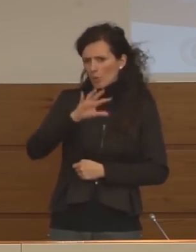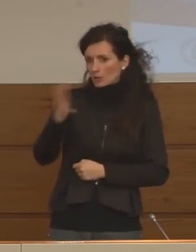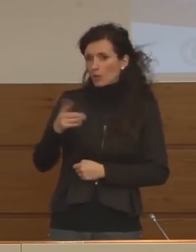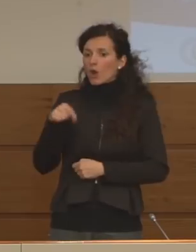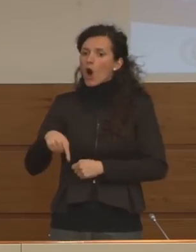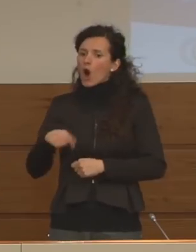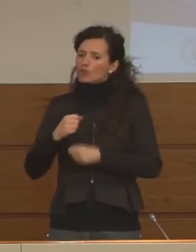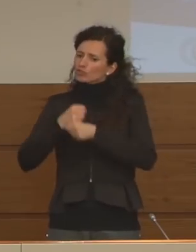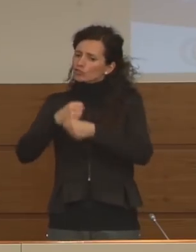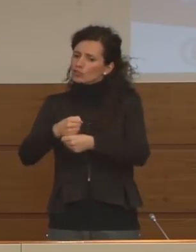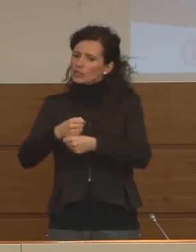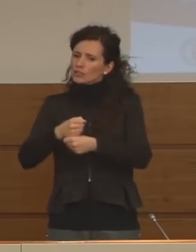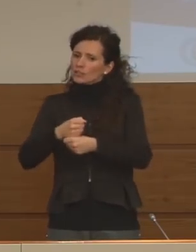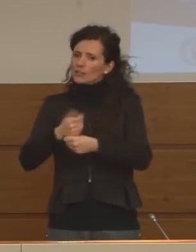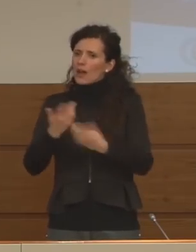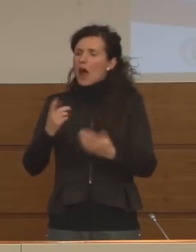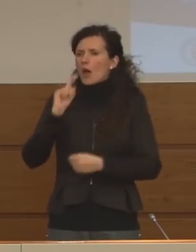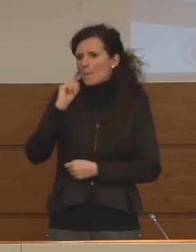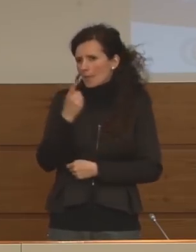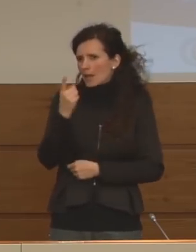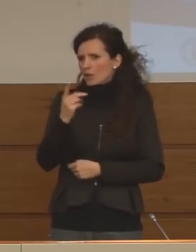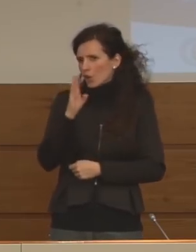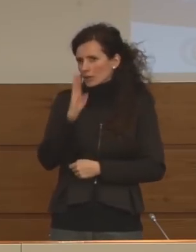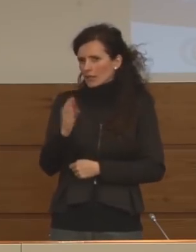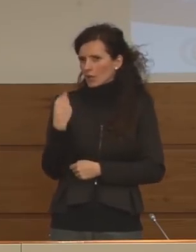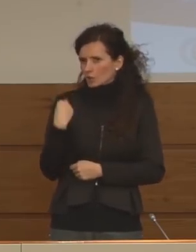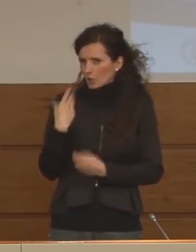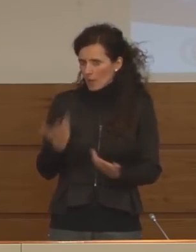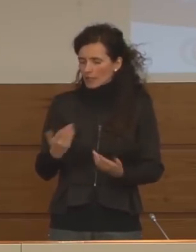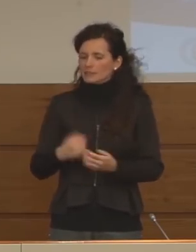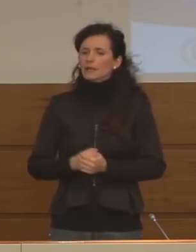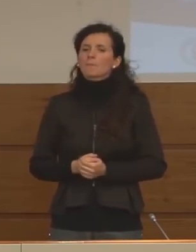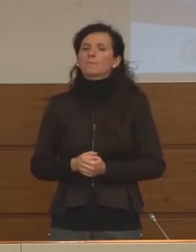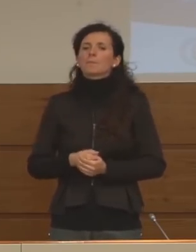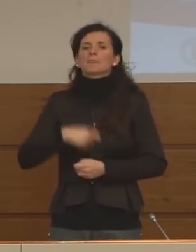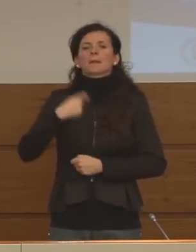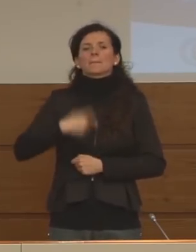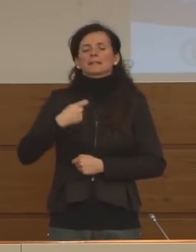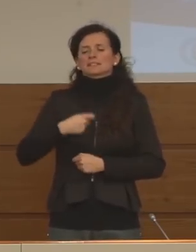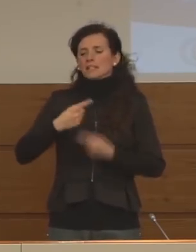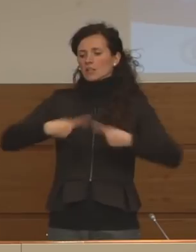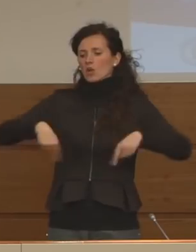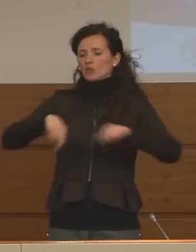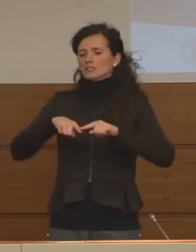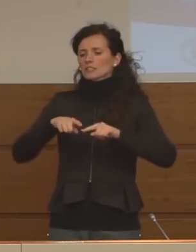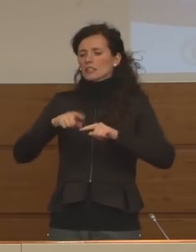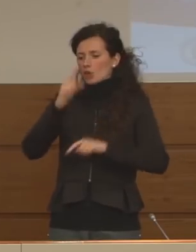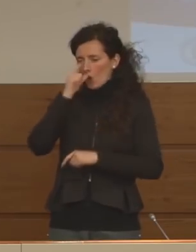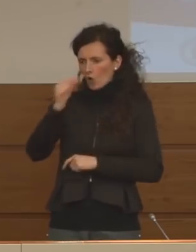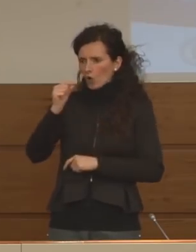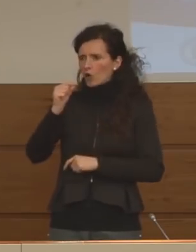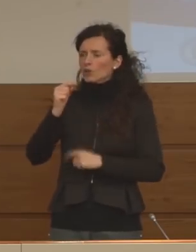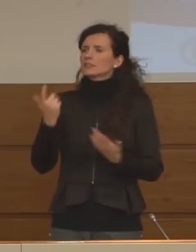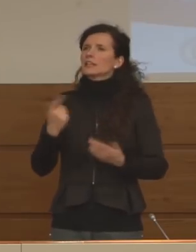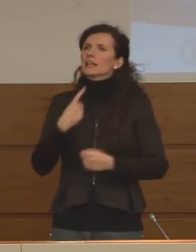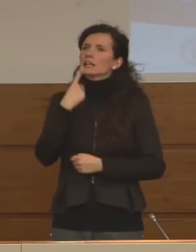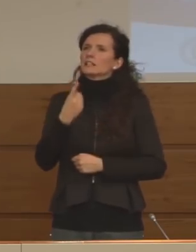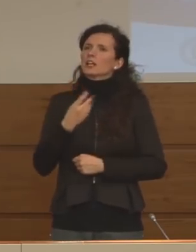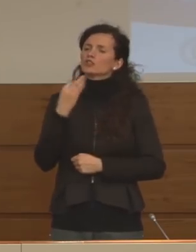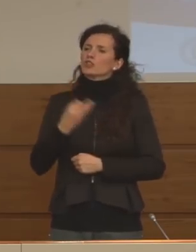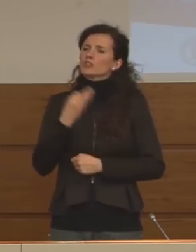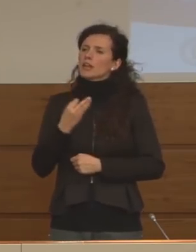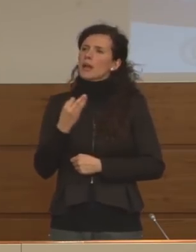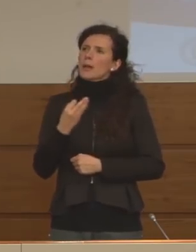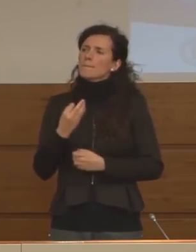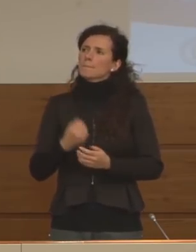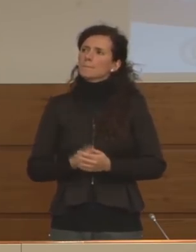protezione c mi faccia direttamente alla domanda se vuoi il presidente del consiglio conte ha sempre detto che avrebbe